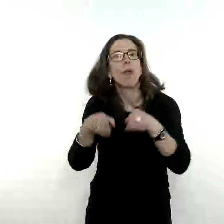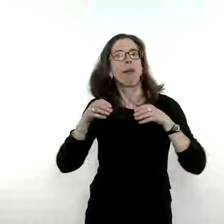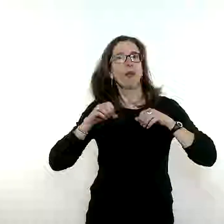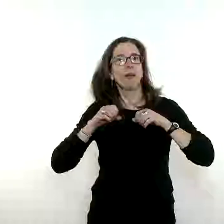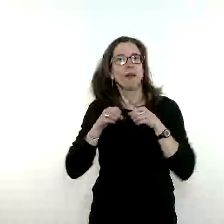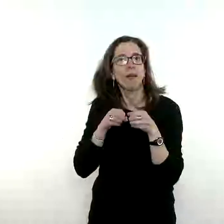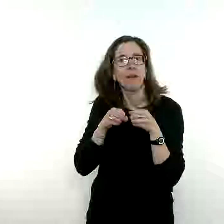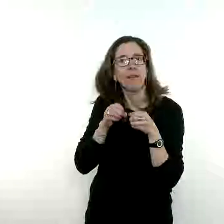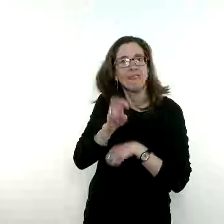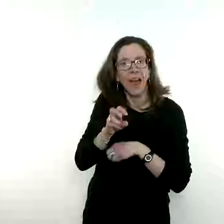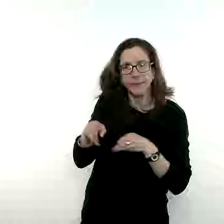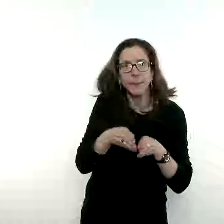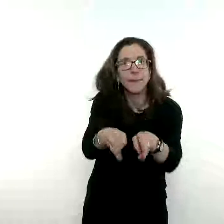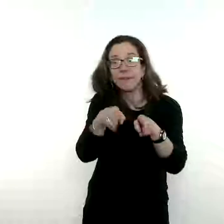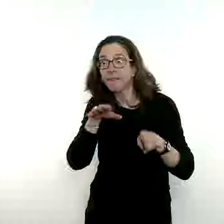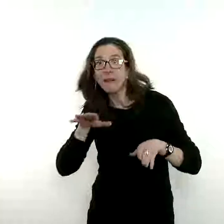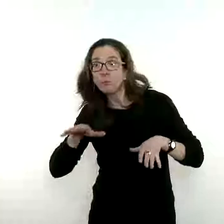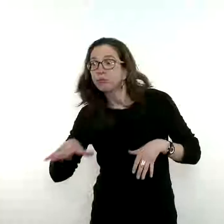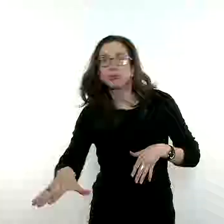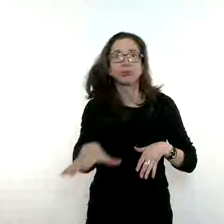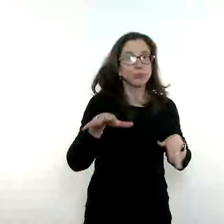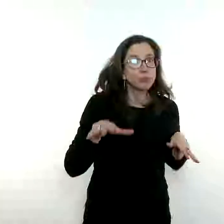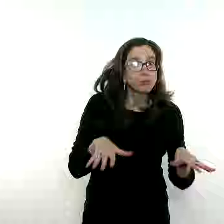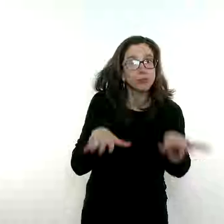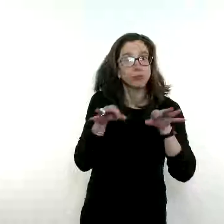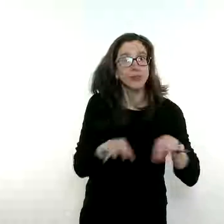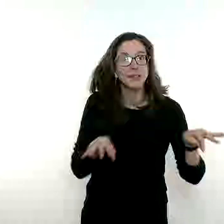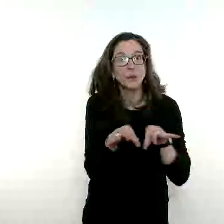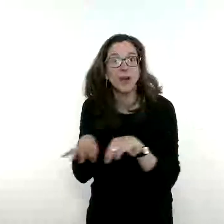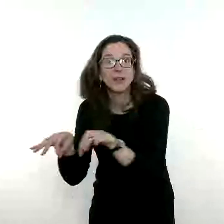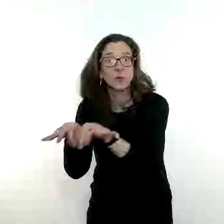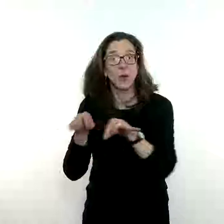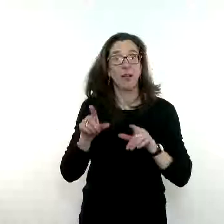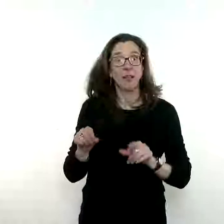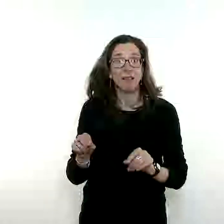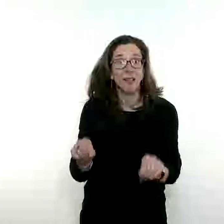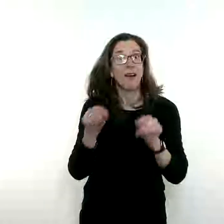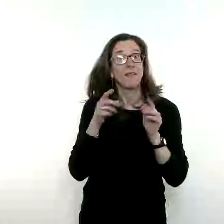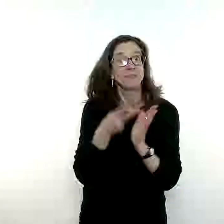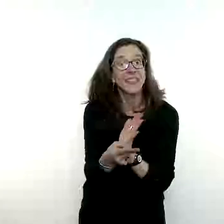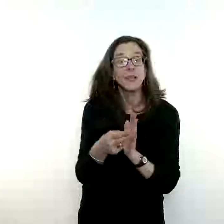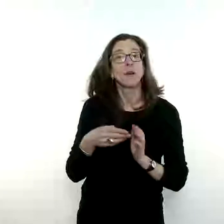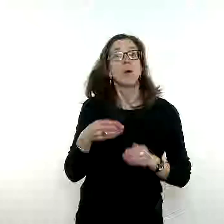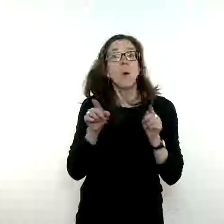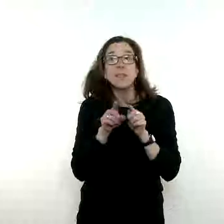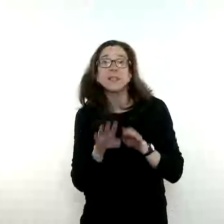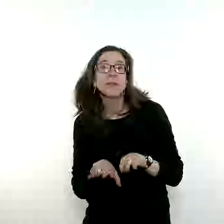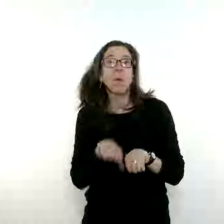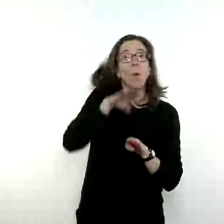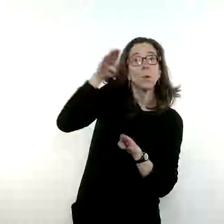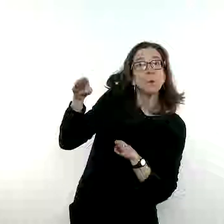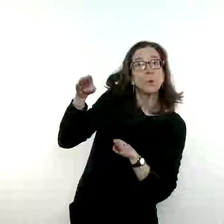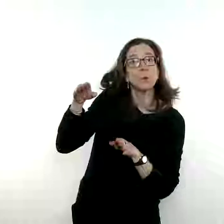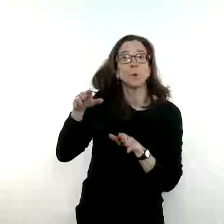Elles sont attenantes au mas en lui-même. Donc vraiment en haut, en bas vous avez des merlots, des cabernets. Là on parle vraiment des vignes qui sont sur le dessus. Donc vraiment